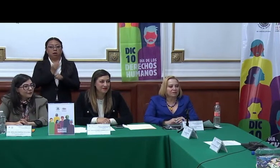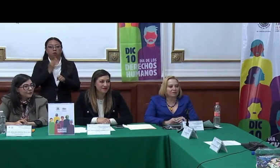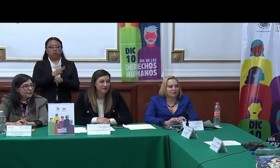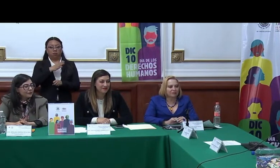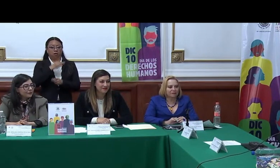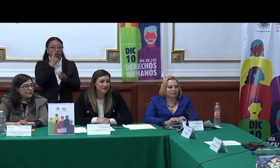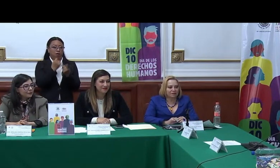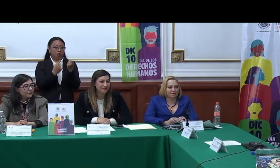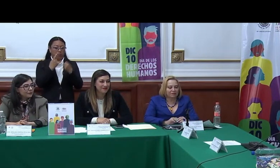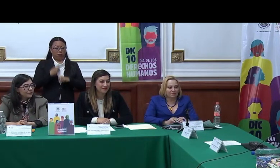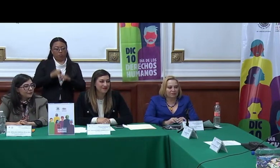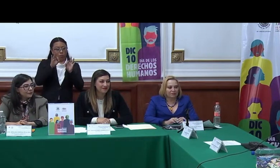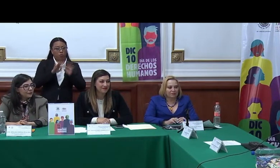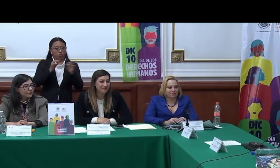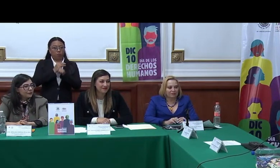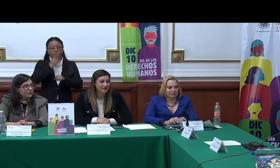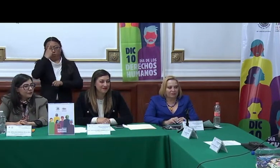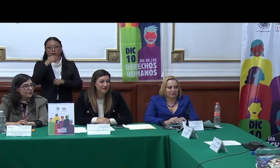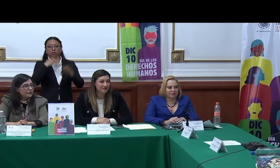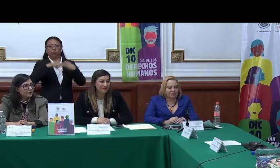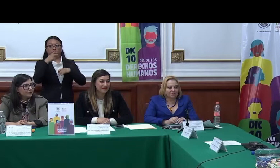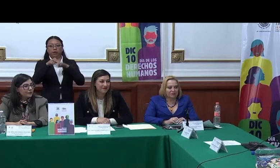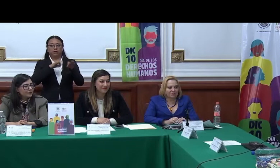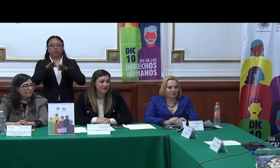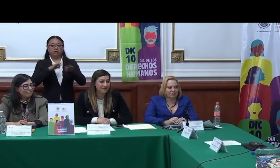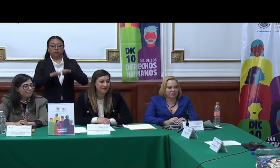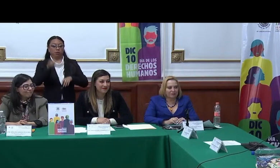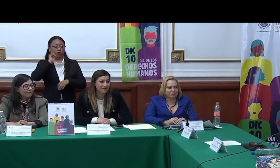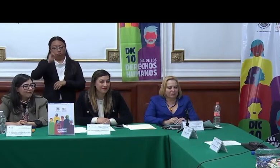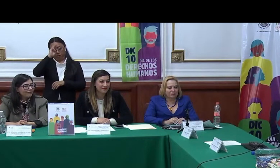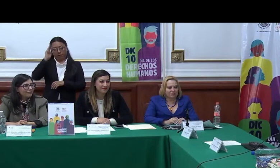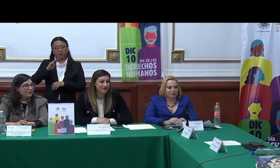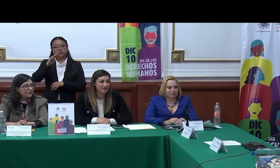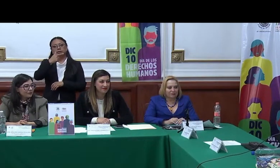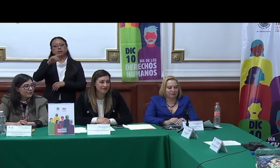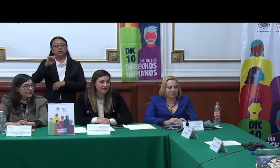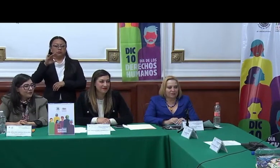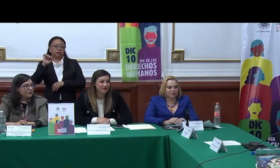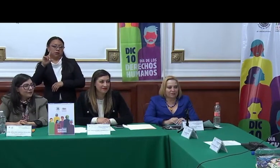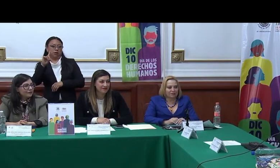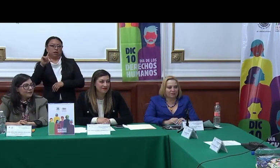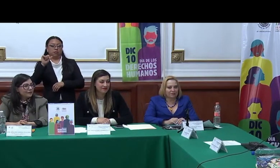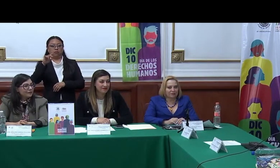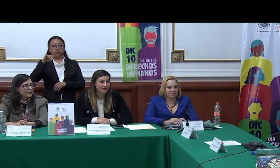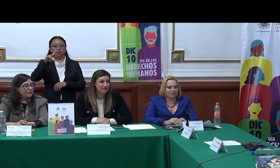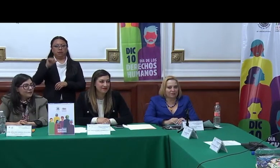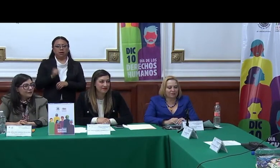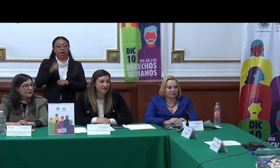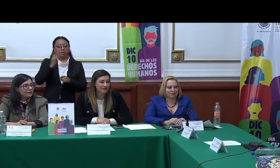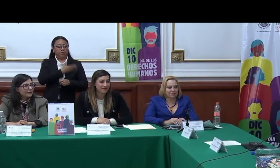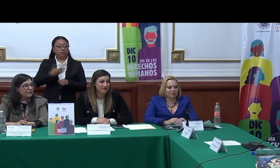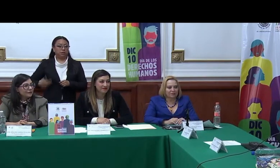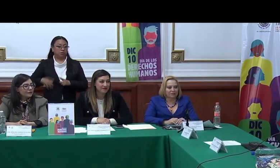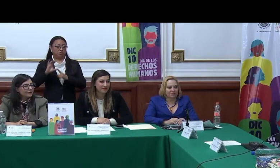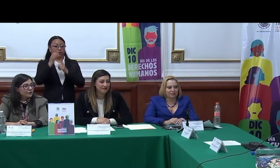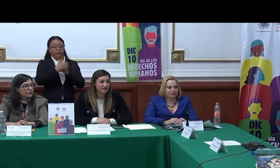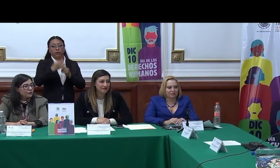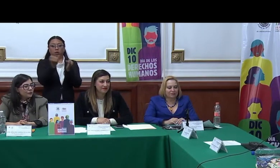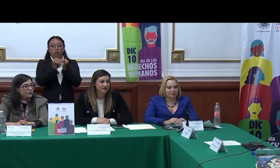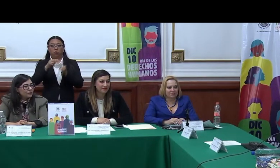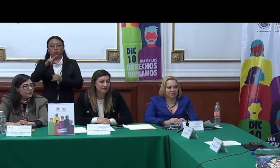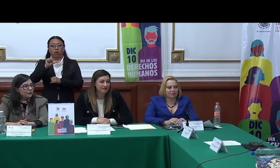sumamente importantes para esta labor, como es la maestra Geraldina del COPRED, la presidenta de la comisión, Nayeli, y